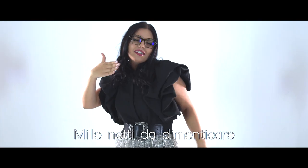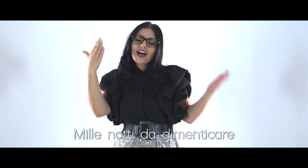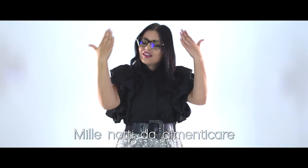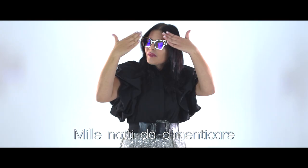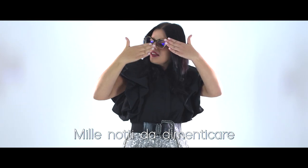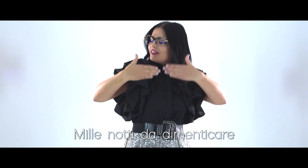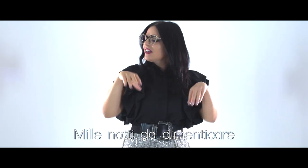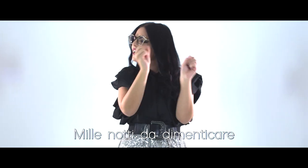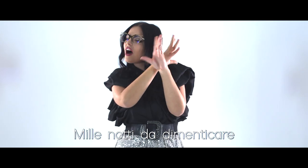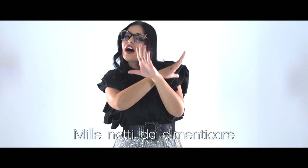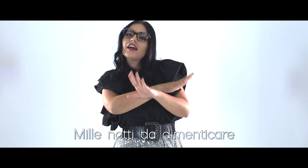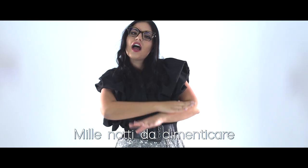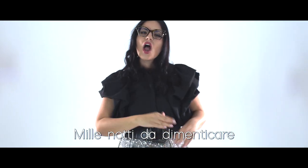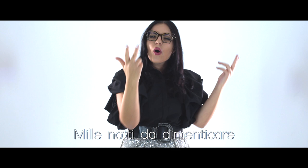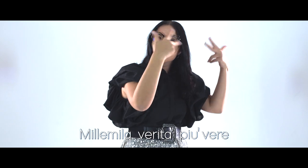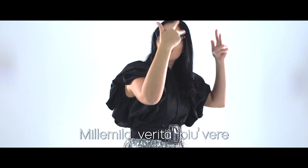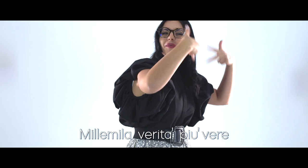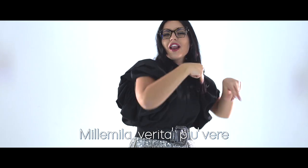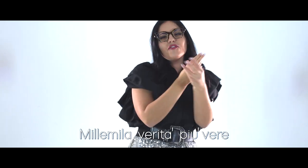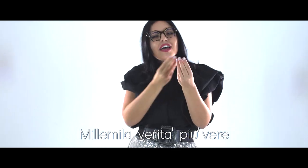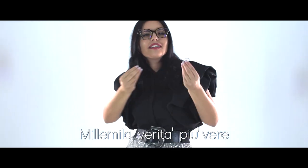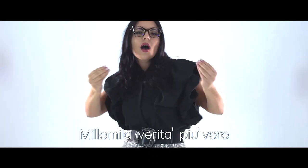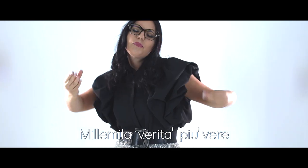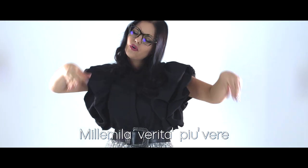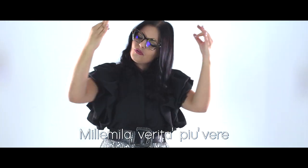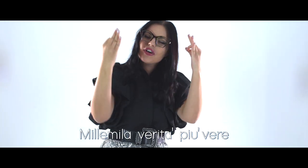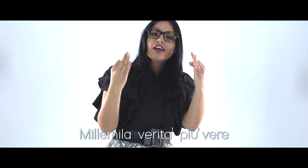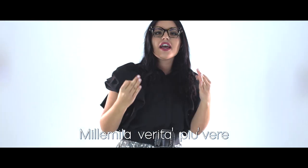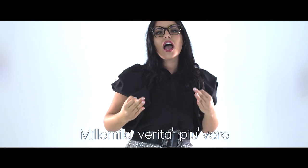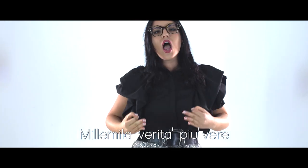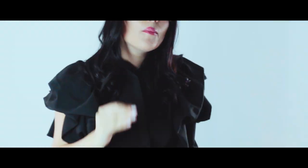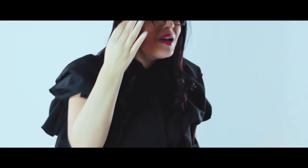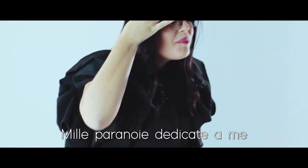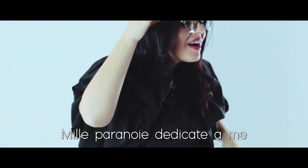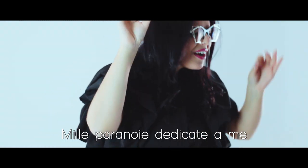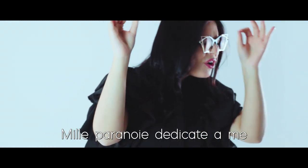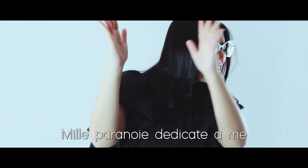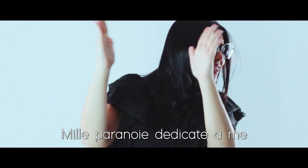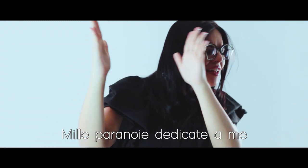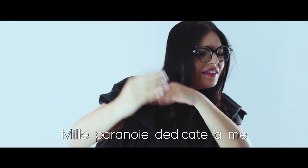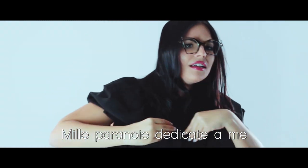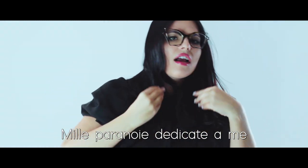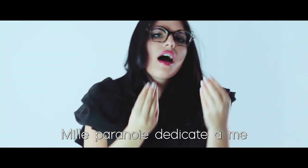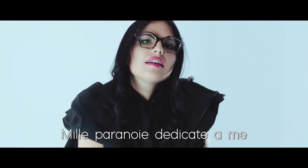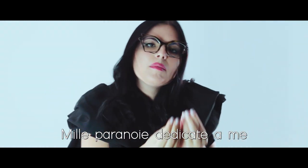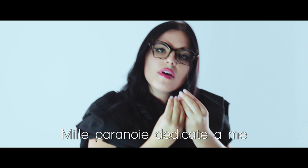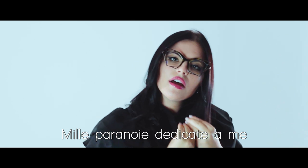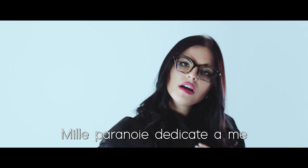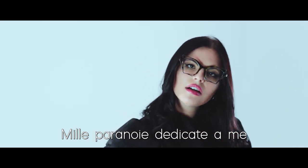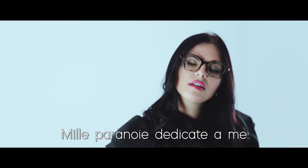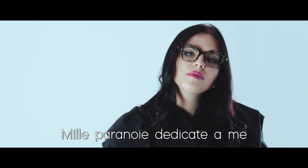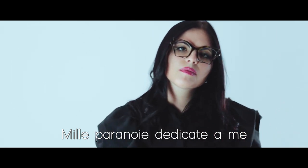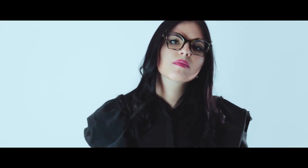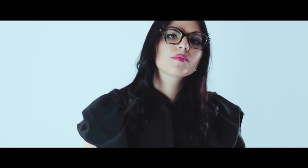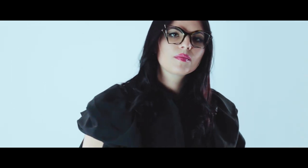Mille notti da dimenticare, mille e mille verità più vere, mille paranoie dedicate a